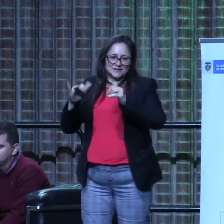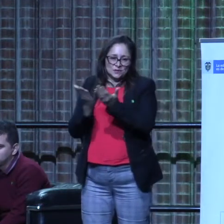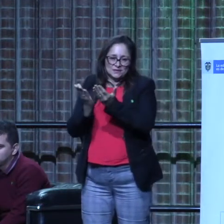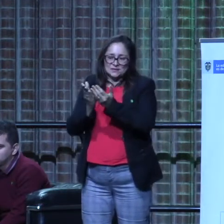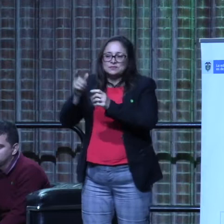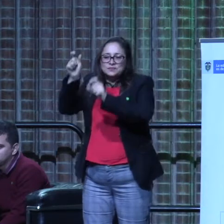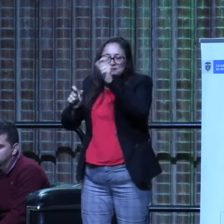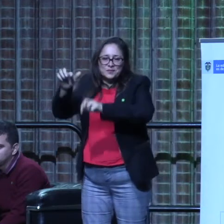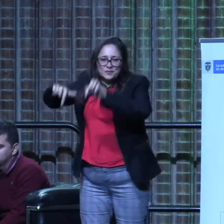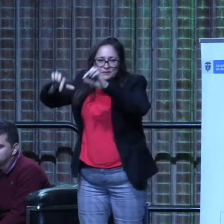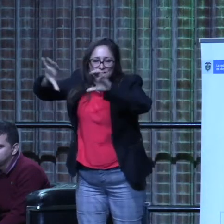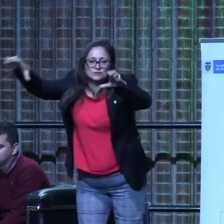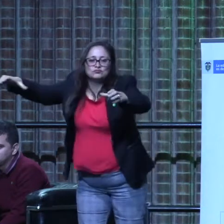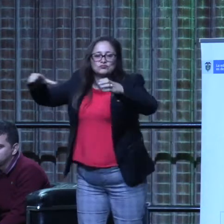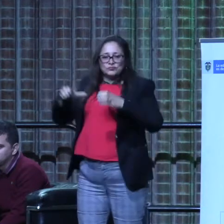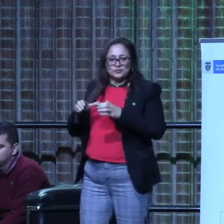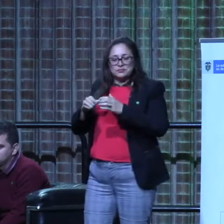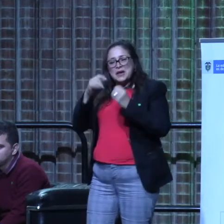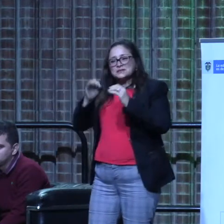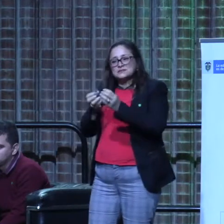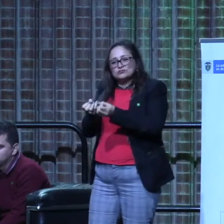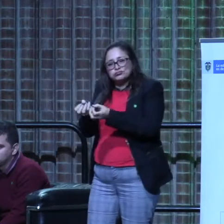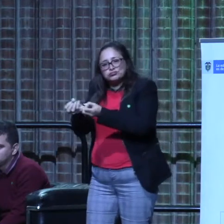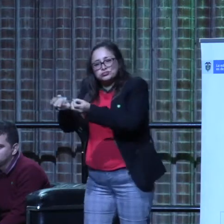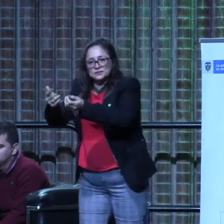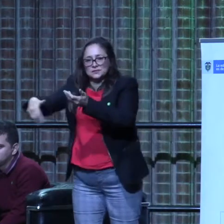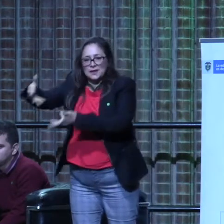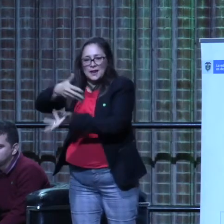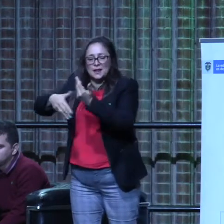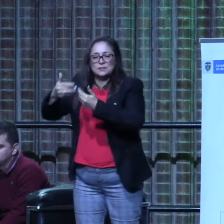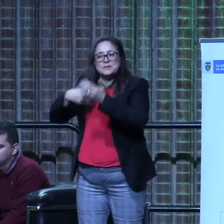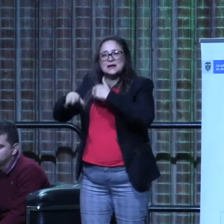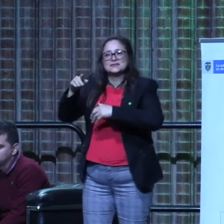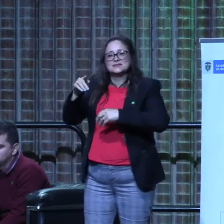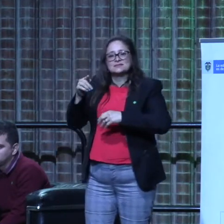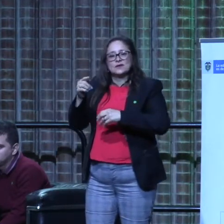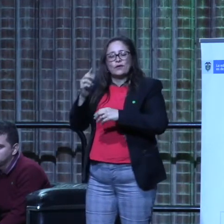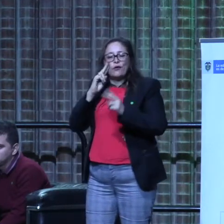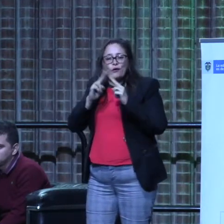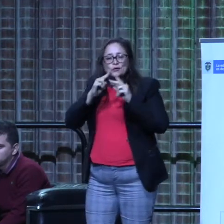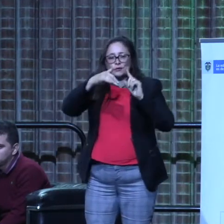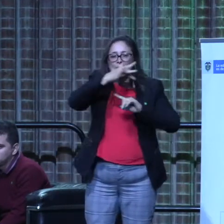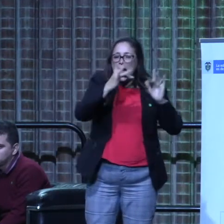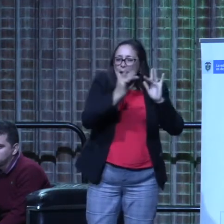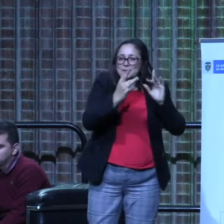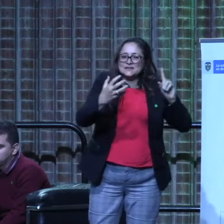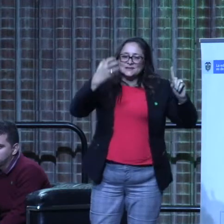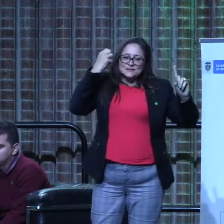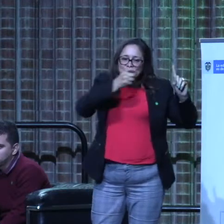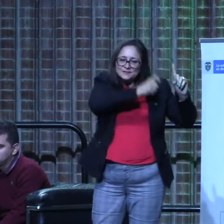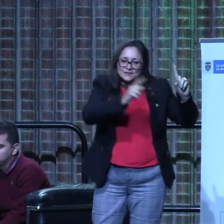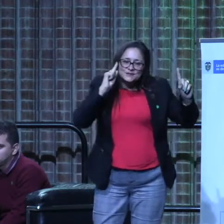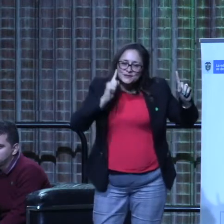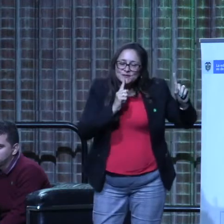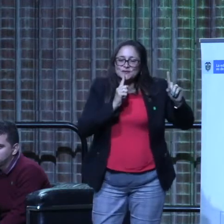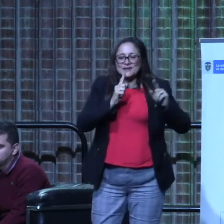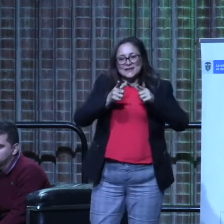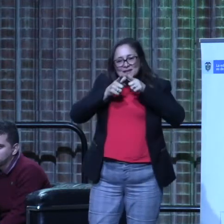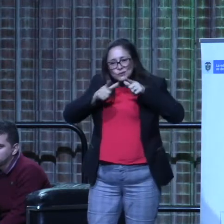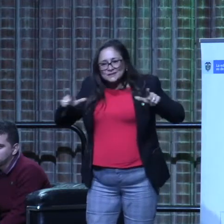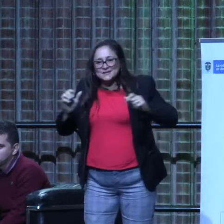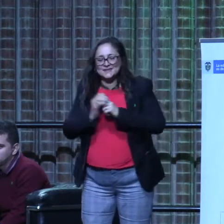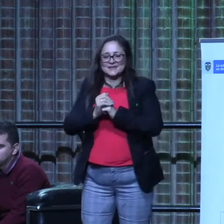proyecto macro, Colombia Primera en Educación, los estudiantes a nivel nacional, cómo se veía esta situación o esta problemática en la educación